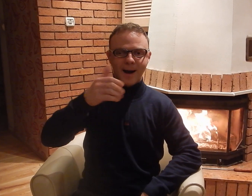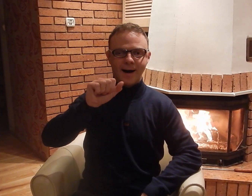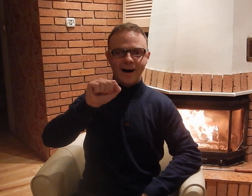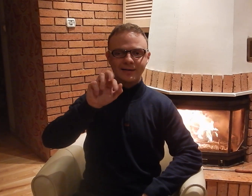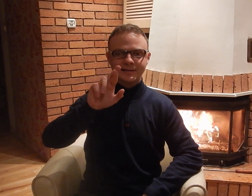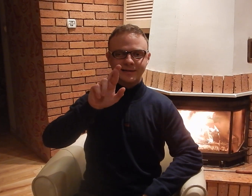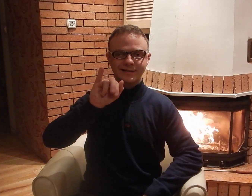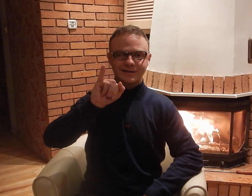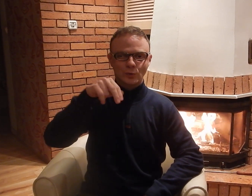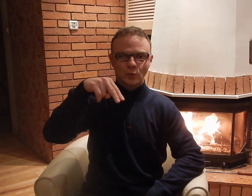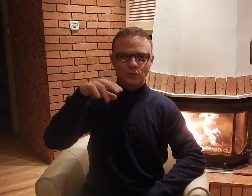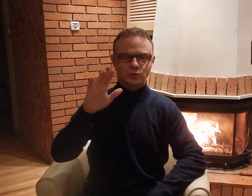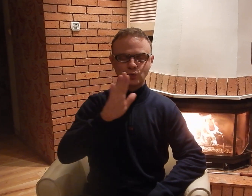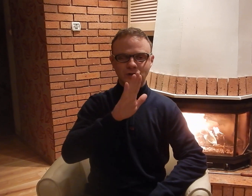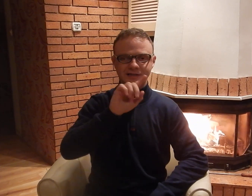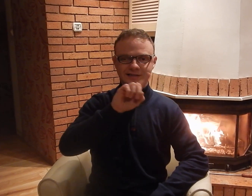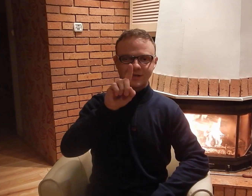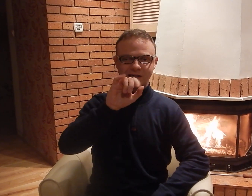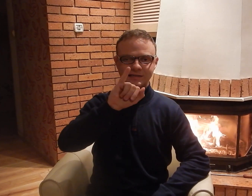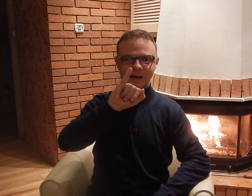Nazywam się Mariusz